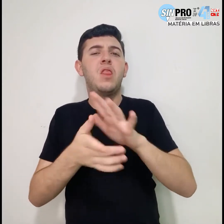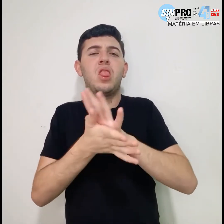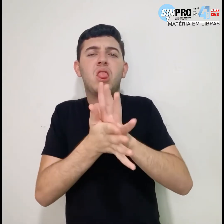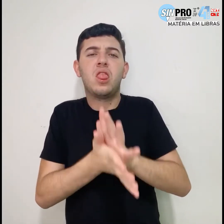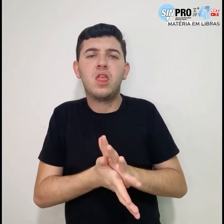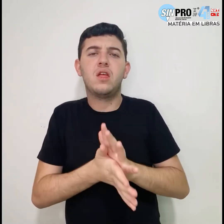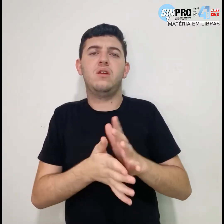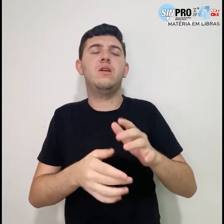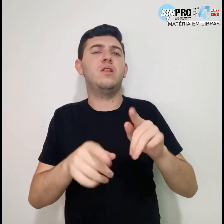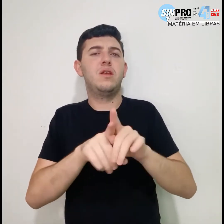seu fracasso.